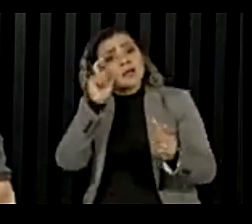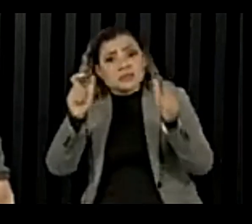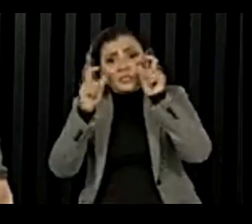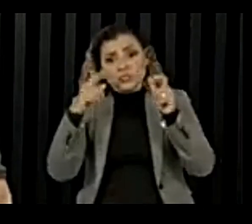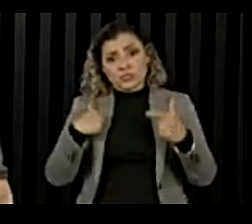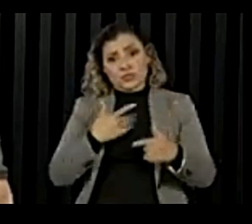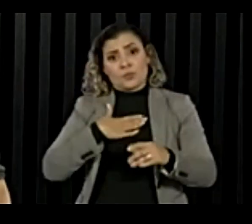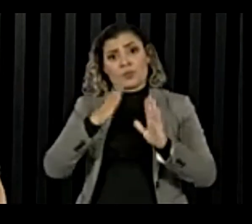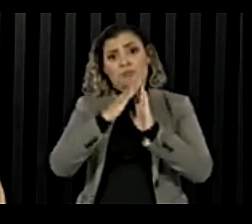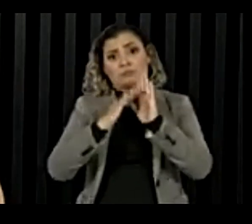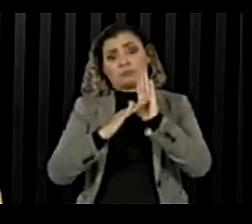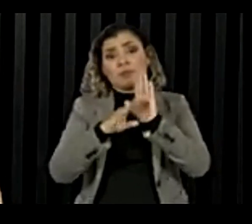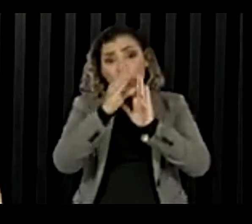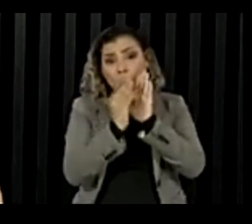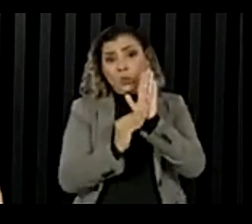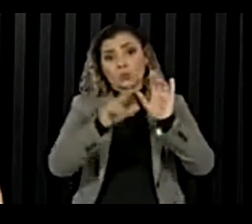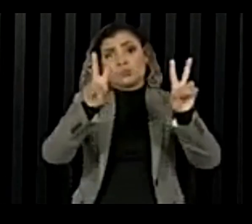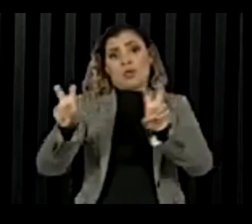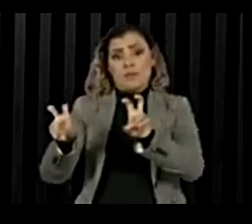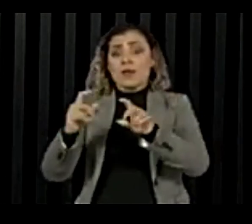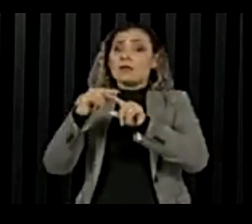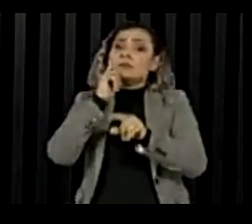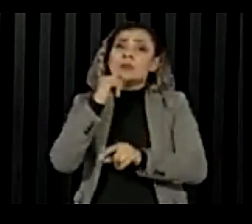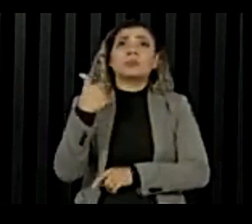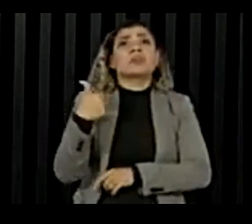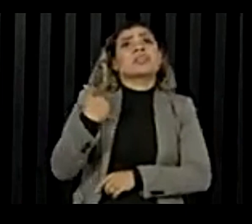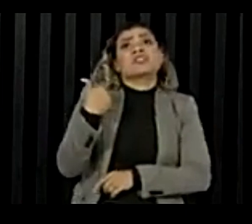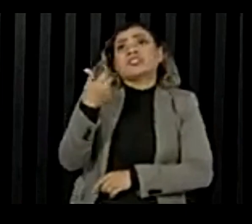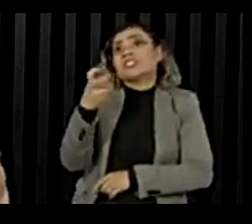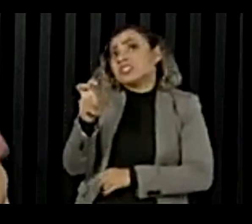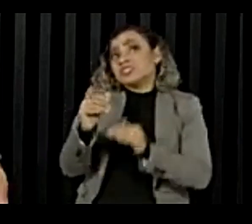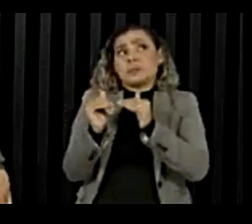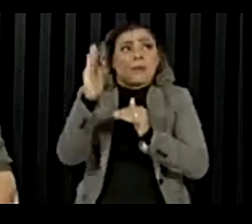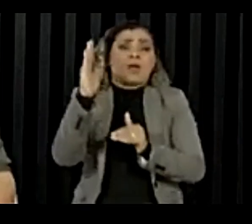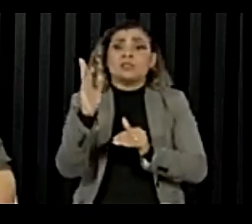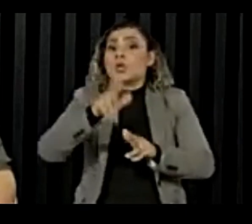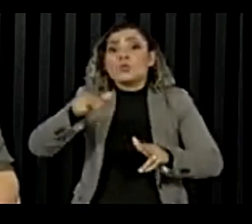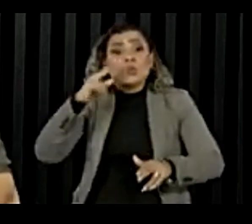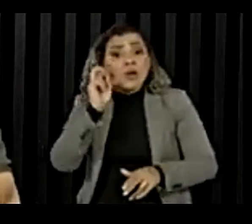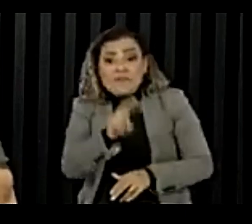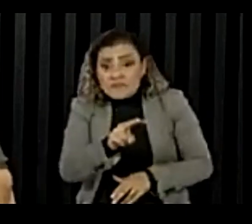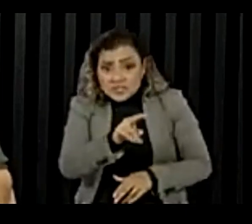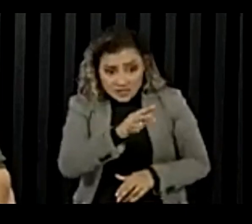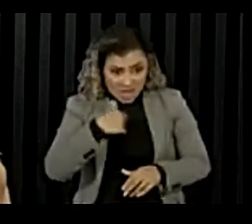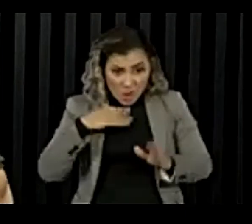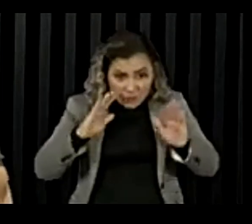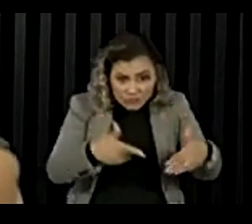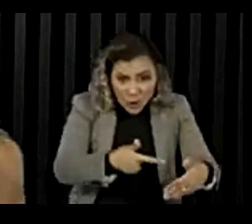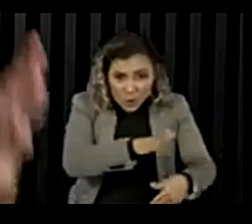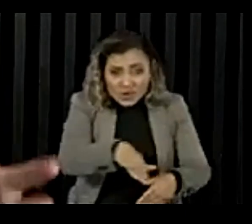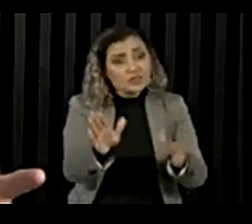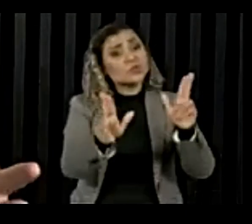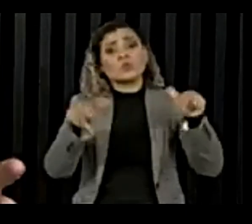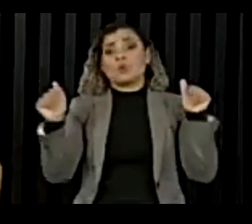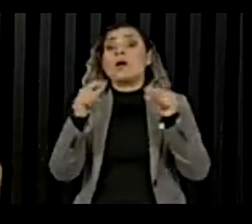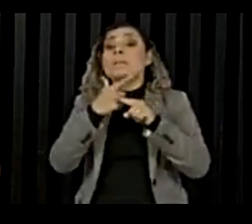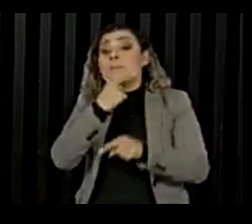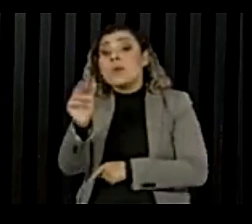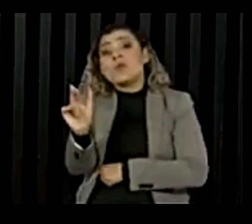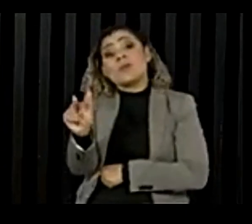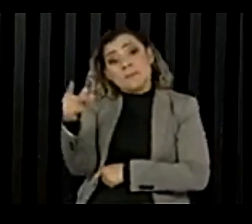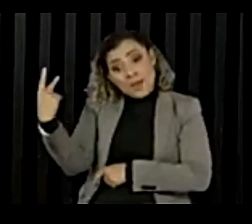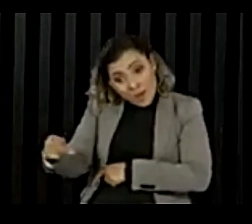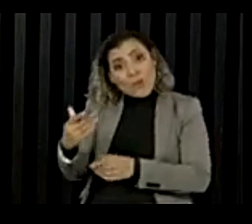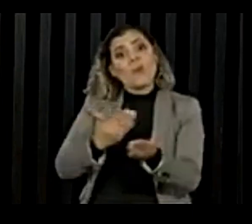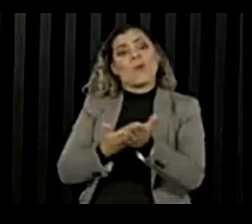Agora, quando você está falando com adolescentes acima de 15 anos, como sempre foi o meu caso, eu nunca fiz vídeo para criança, nunca. Só que meu irmão levou esse público infantil